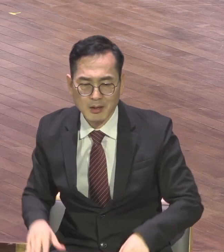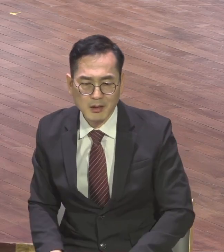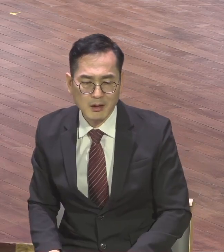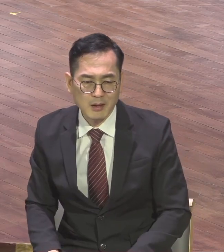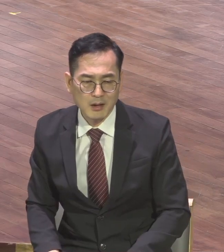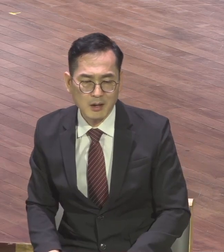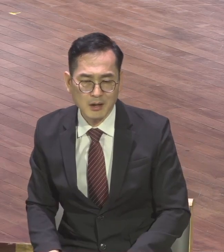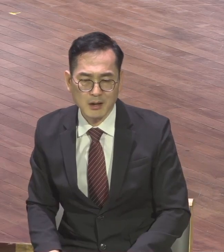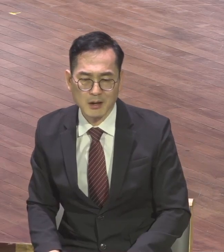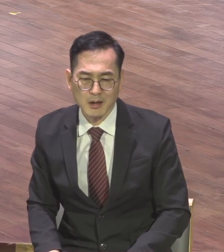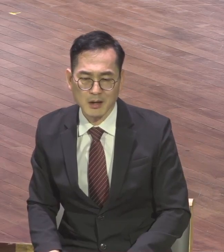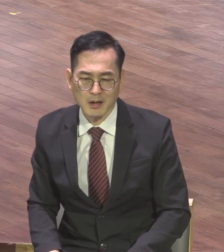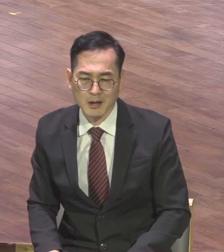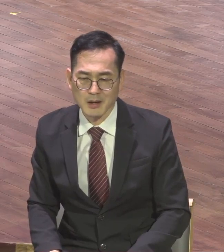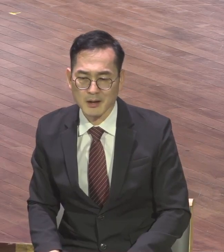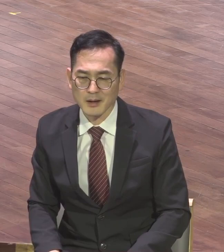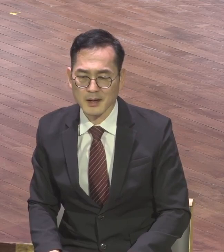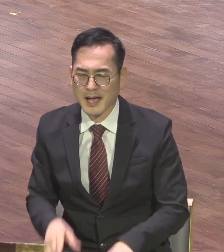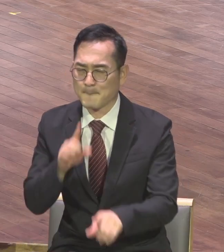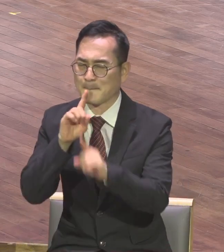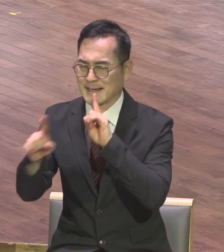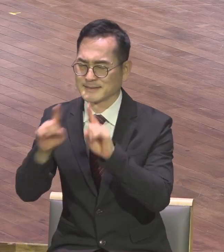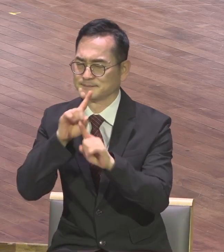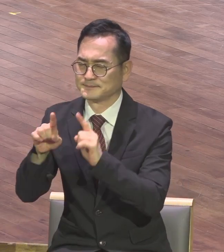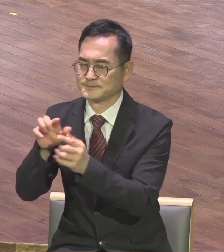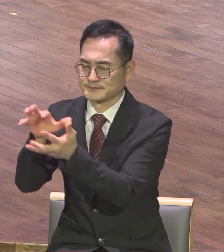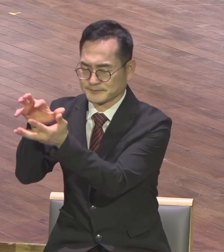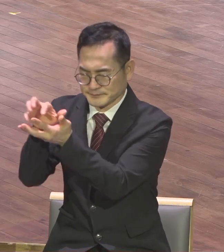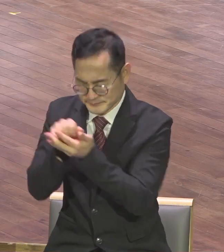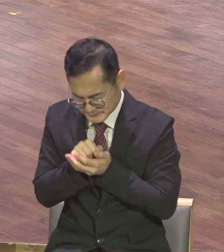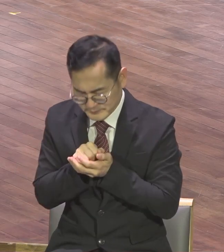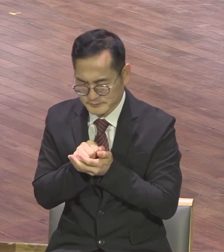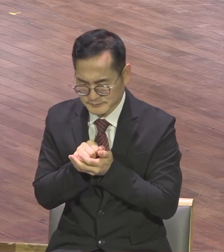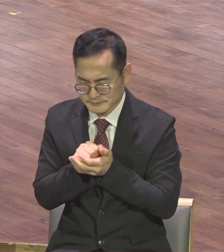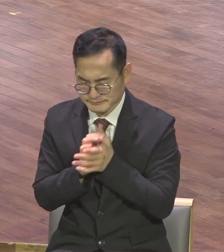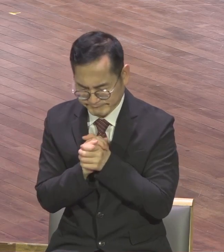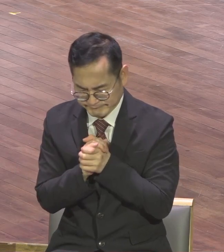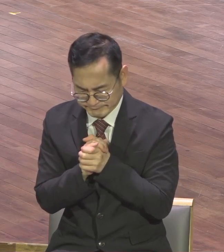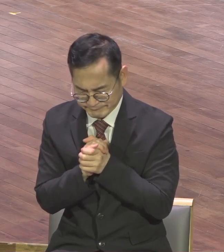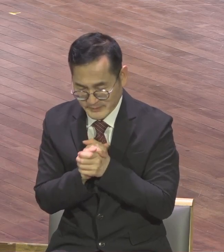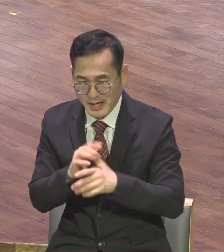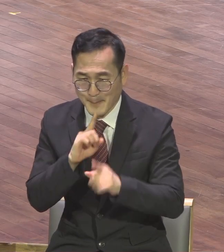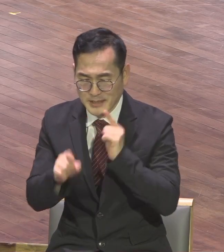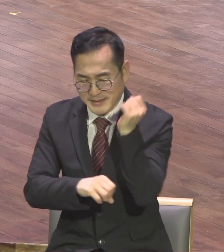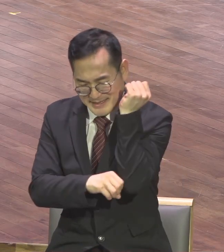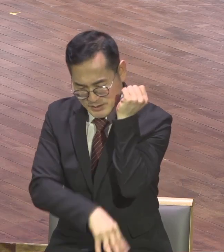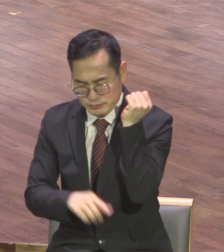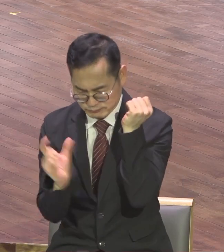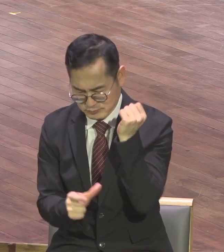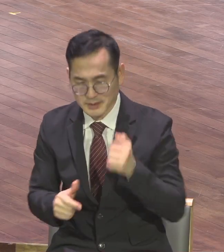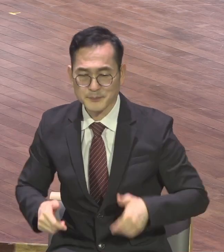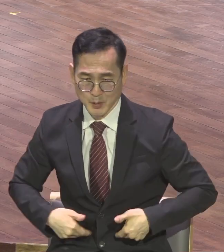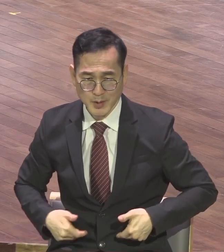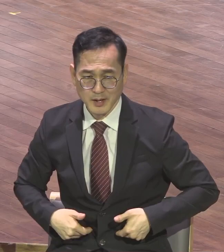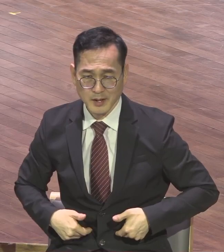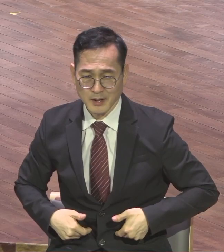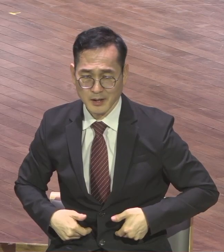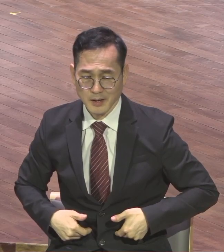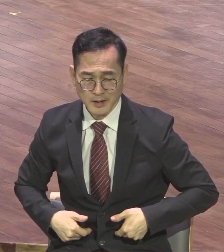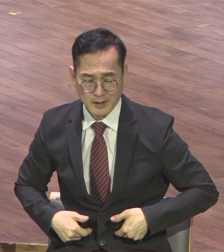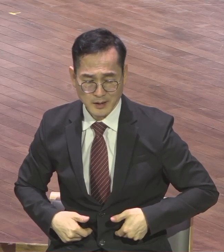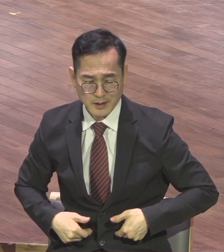말씀이 교회나 되는 시간을 여러분이 정말 가지시길 바랍니다. 간단합니다. 핸드폰에 떠있는 말씀